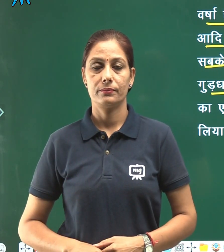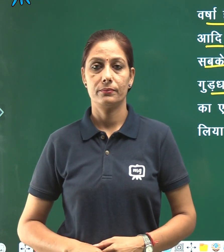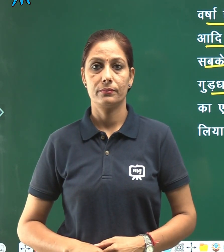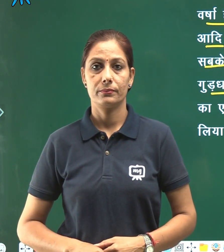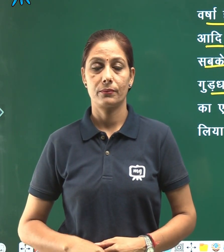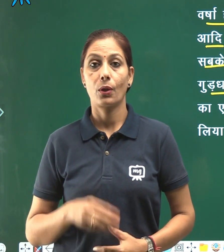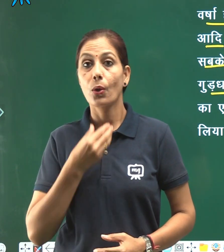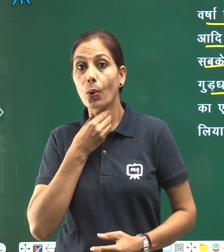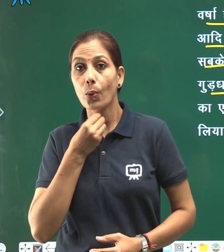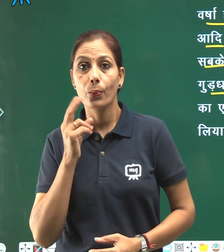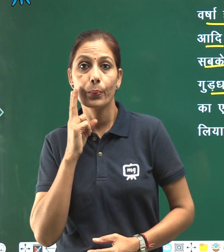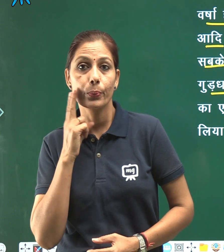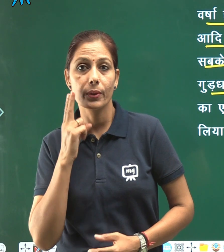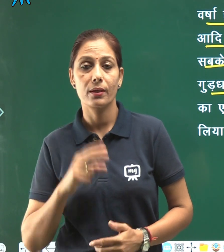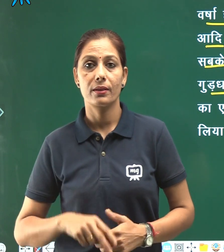गुड़धानी का